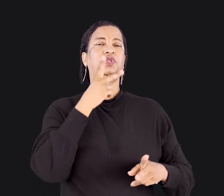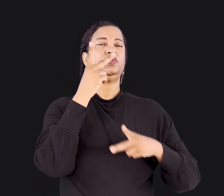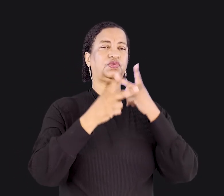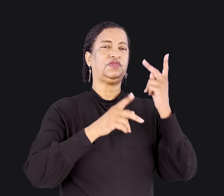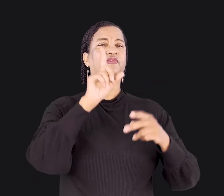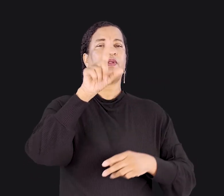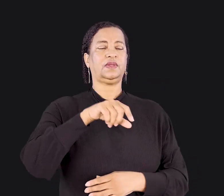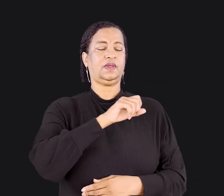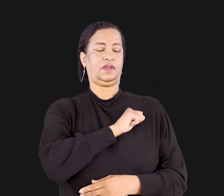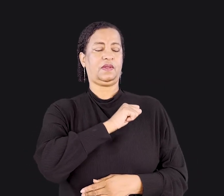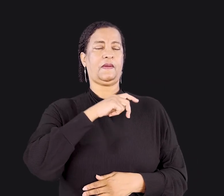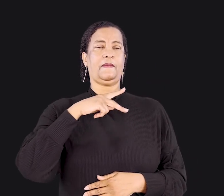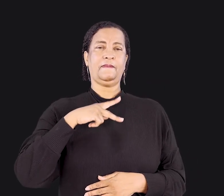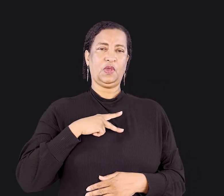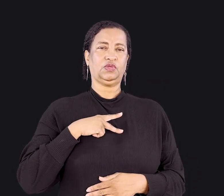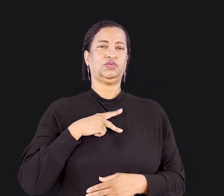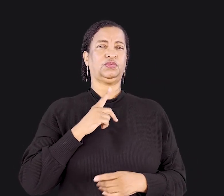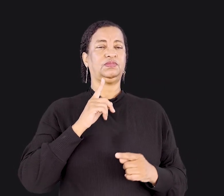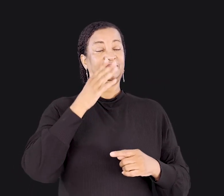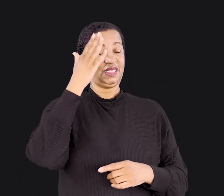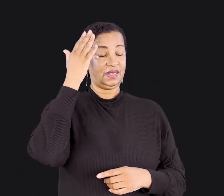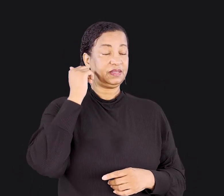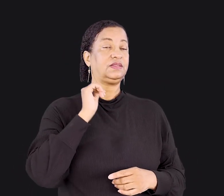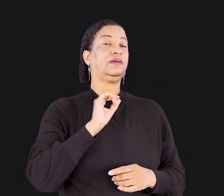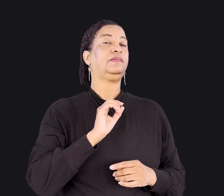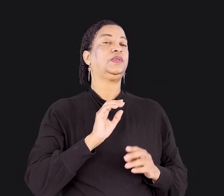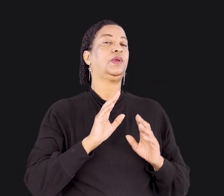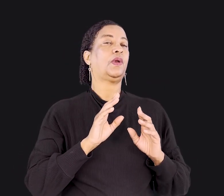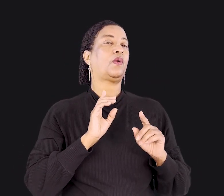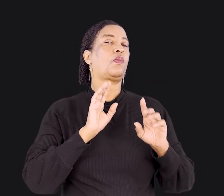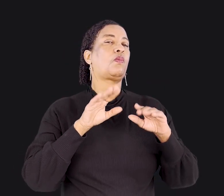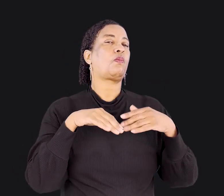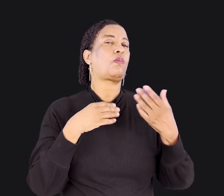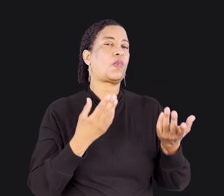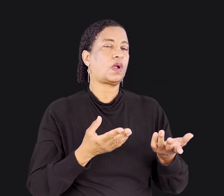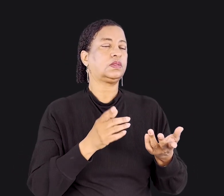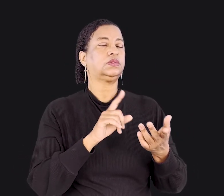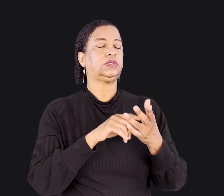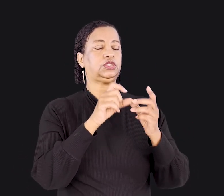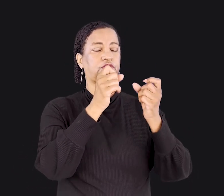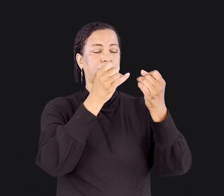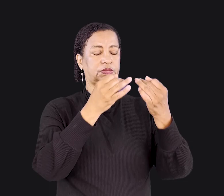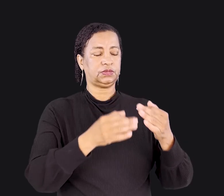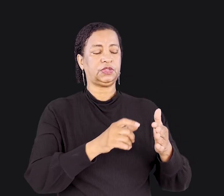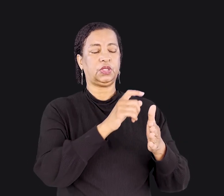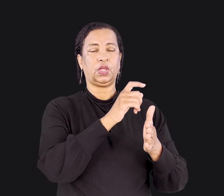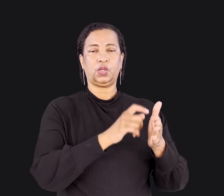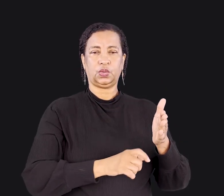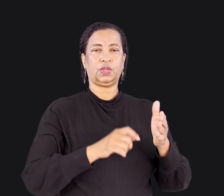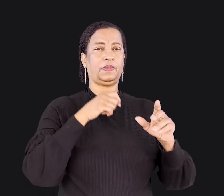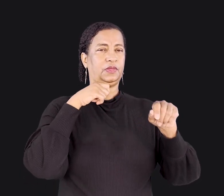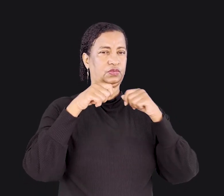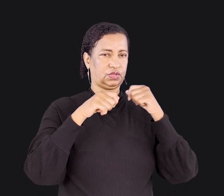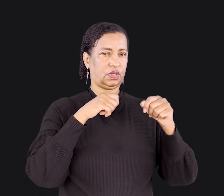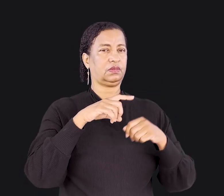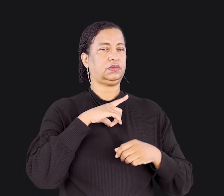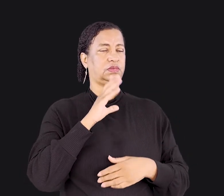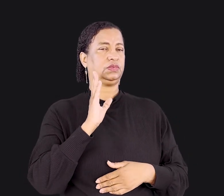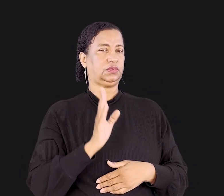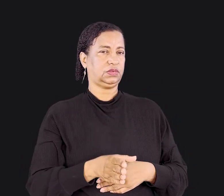auto-intitular apóstolo. Aparentemente sabiam quais os padrões do apostolado descritos no primeiro capítulo de Atos. De acordo com